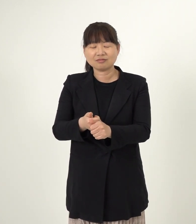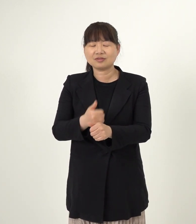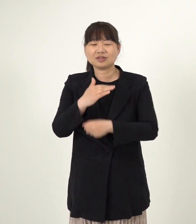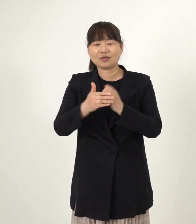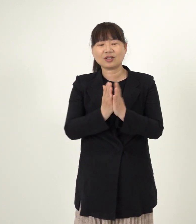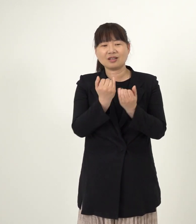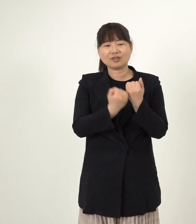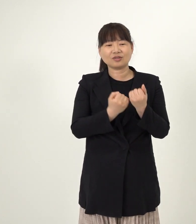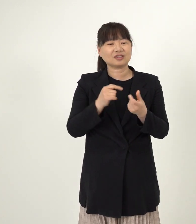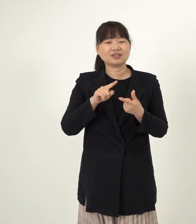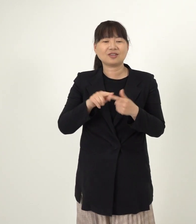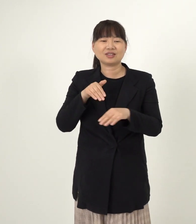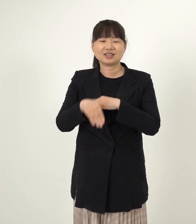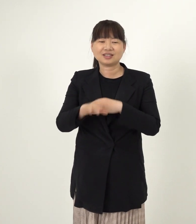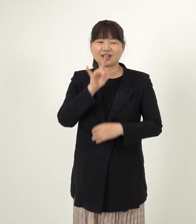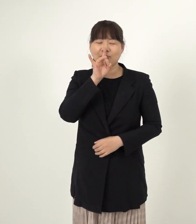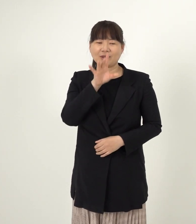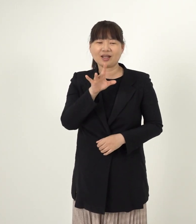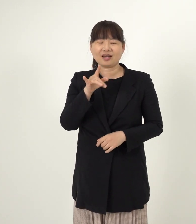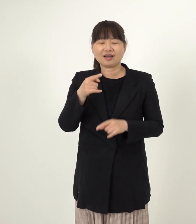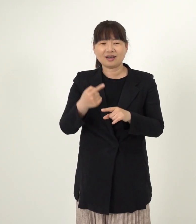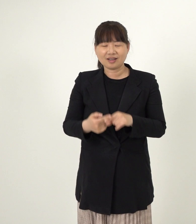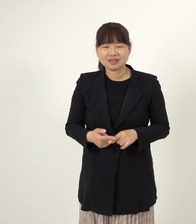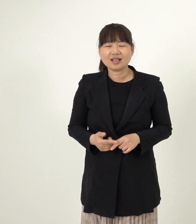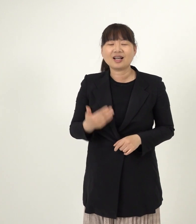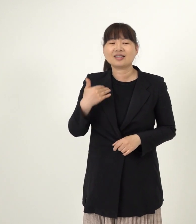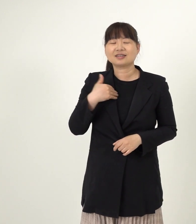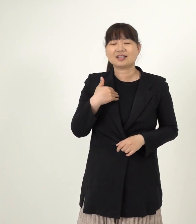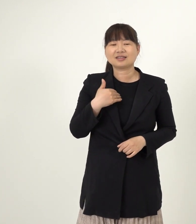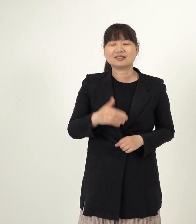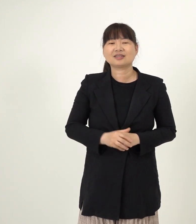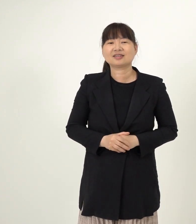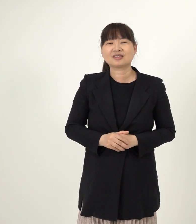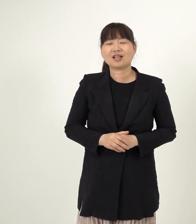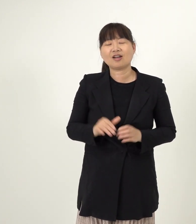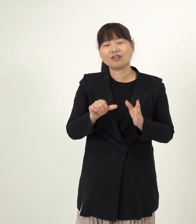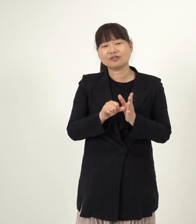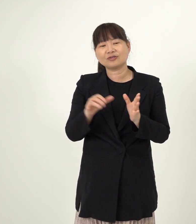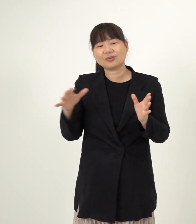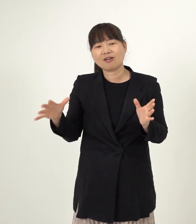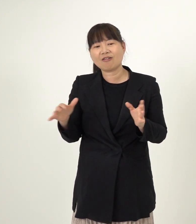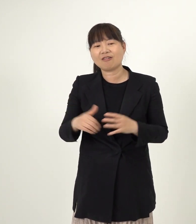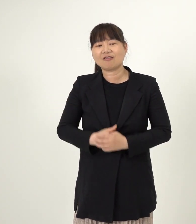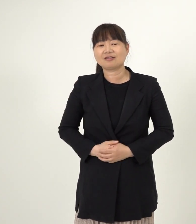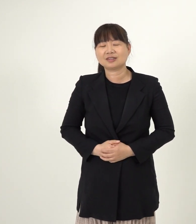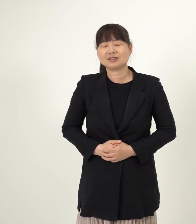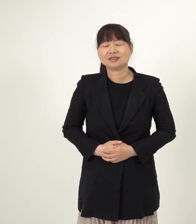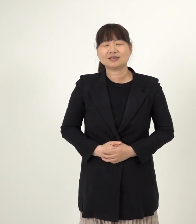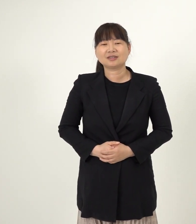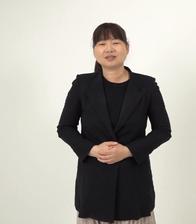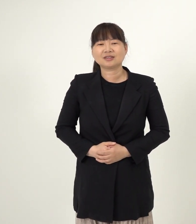없잖아요. 그러다가 제가 유명한 그 학자의